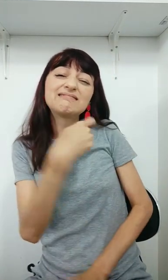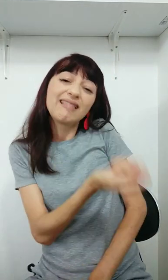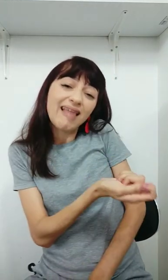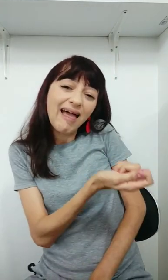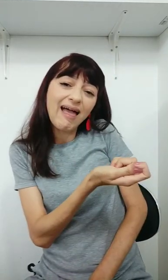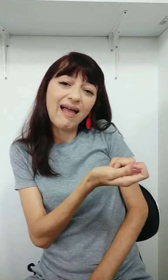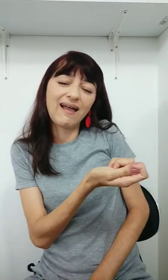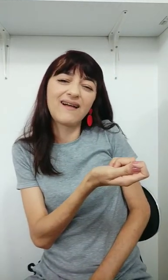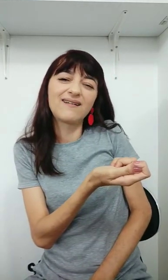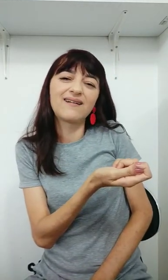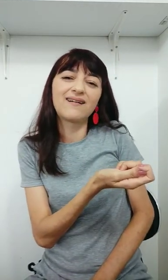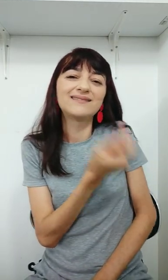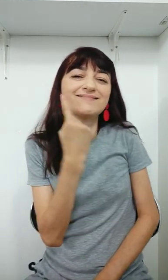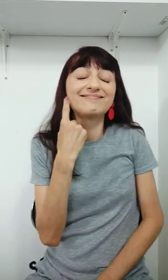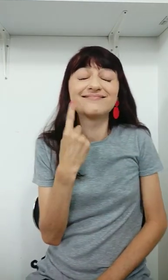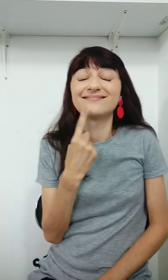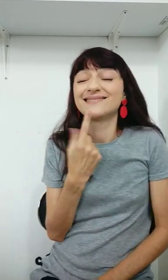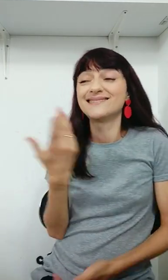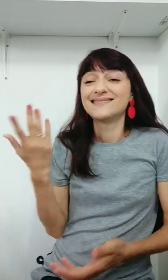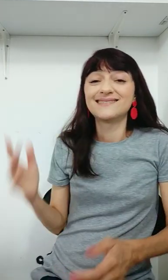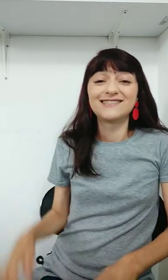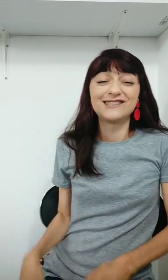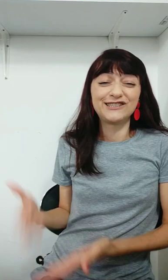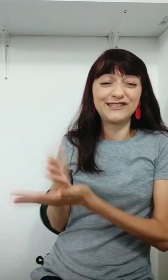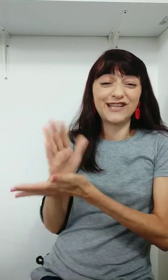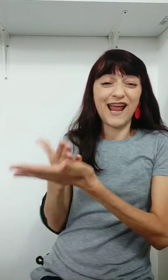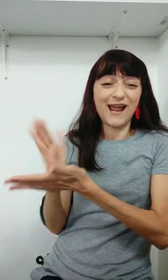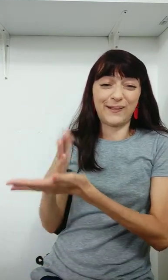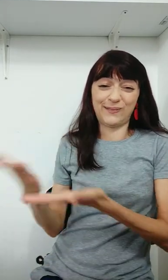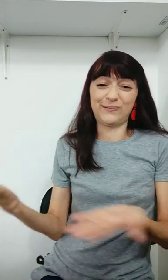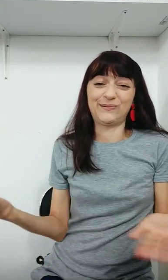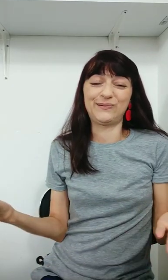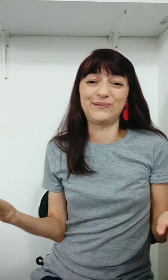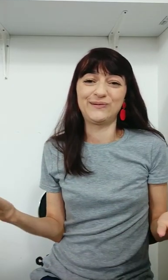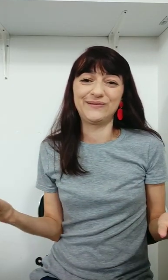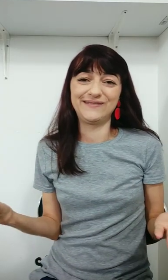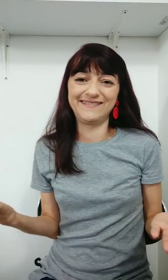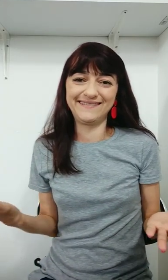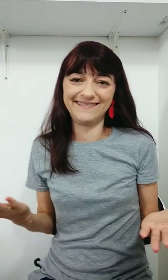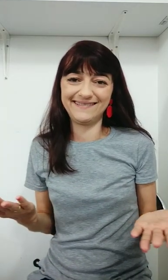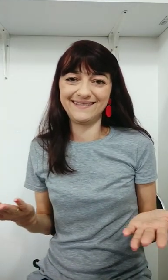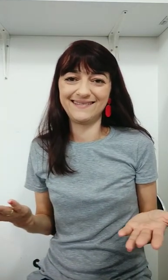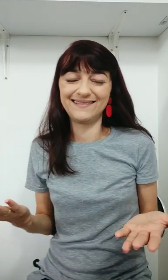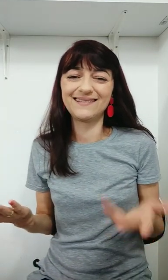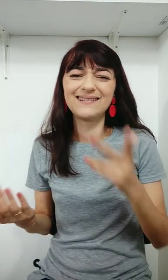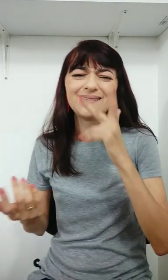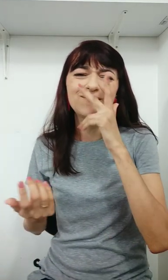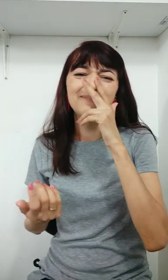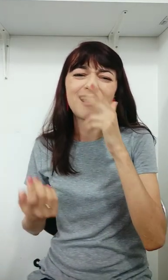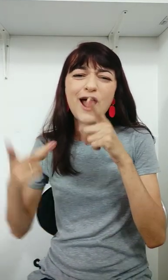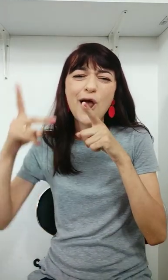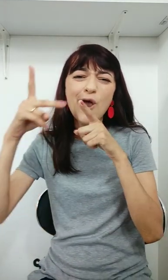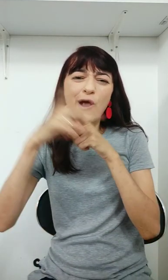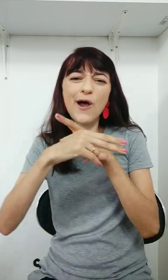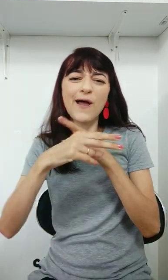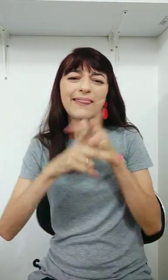está num trabalho onde só tem ouvinte, o ouvinte fica perguntando qual que é o sinal disso, o sinal daquilo, né? Me ensina esse sinal. Então